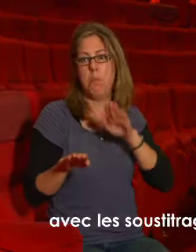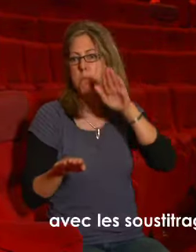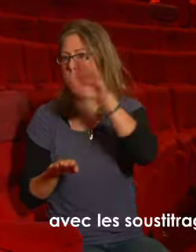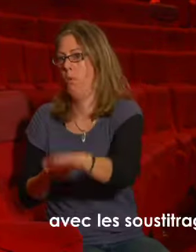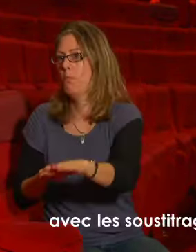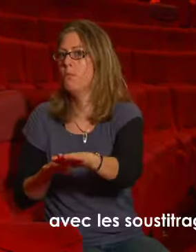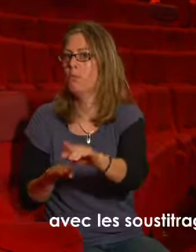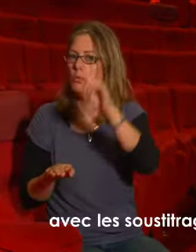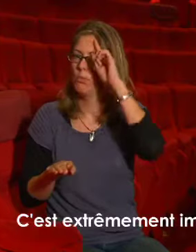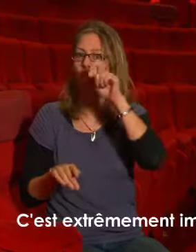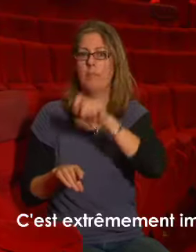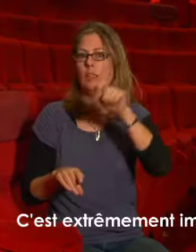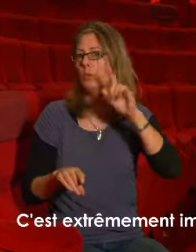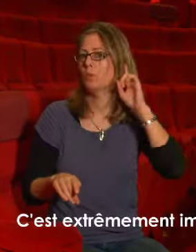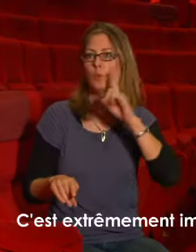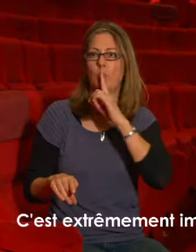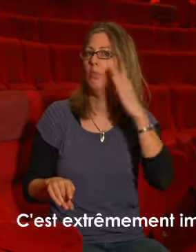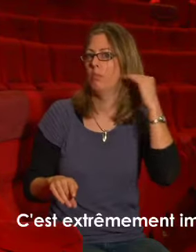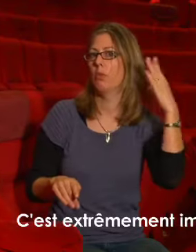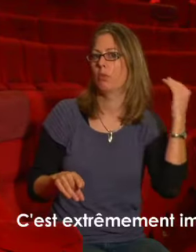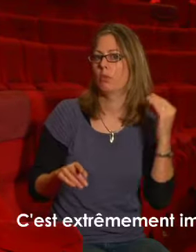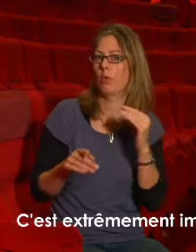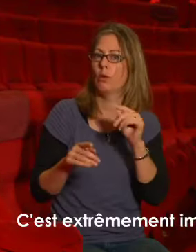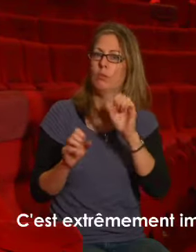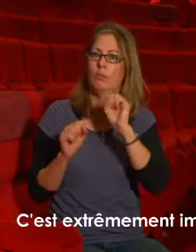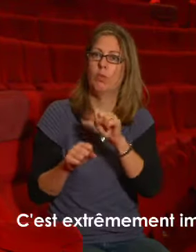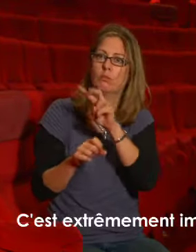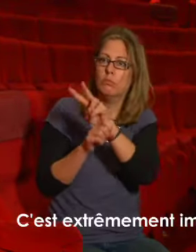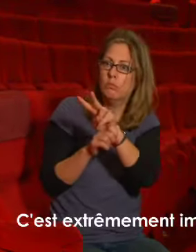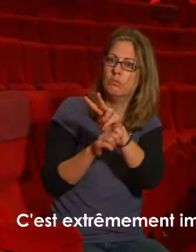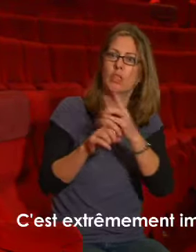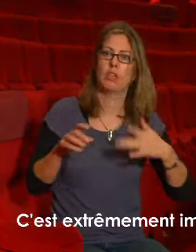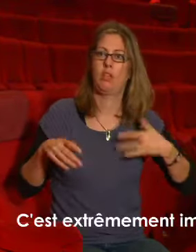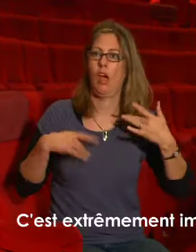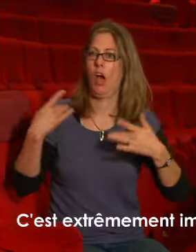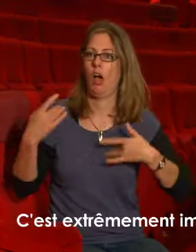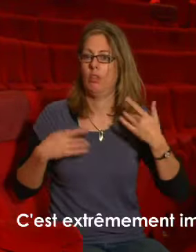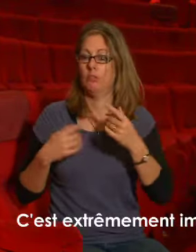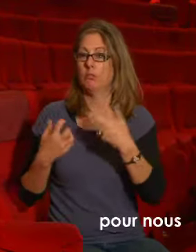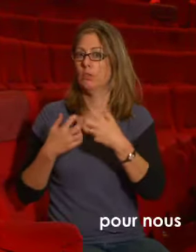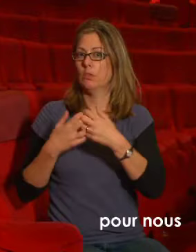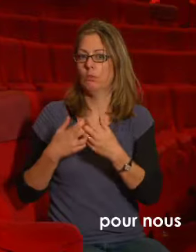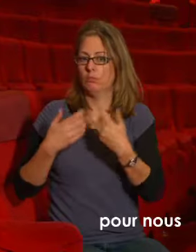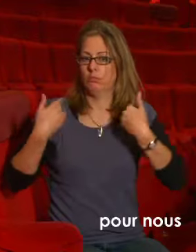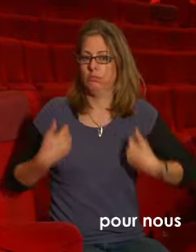les sous-titrages. C'est vrai que c'est extrêmement important pour nous